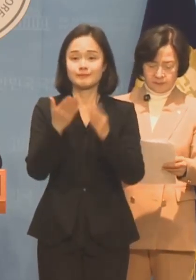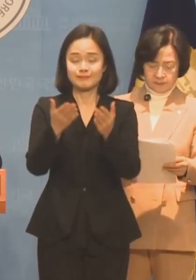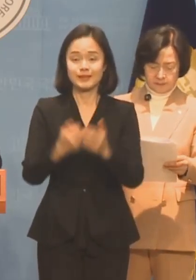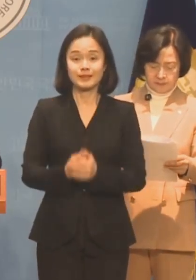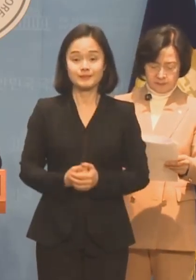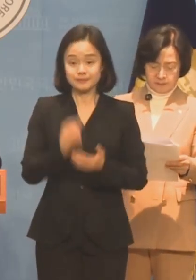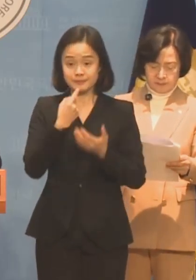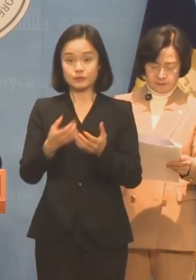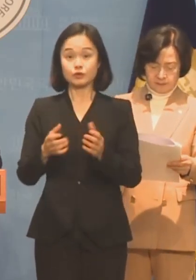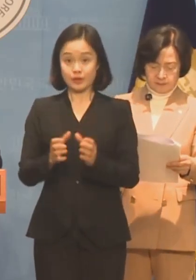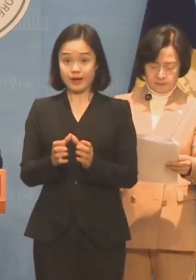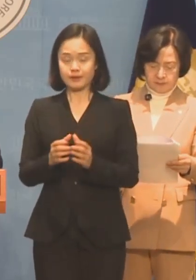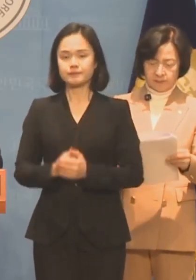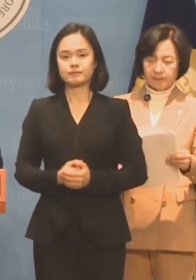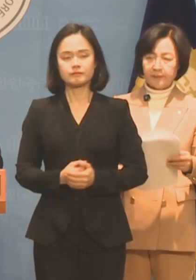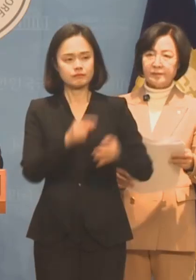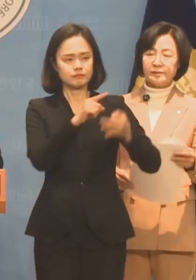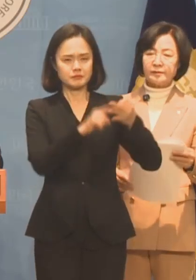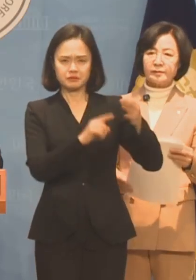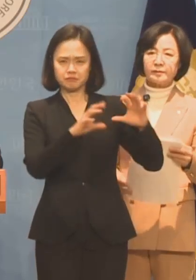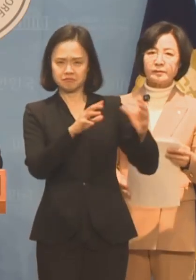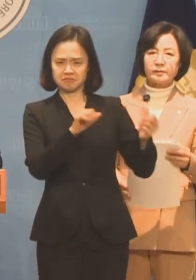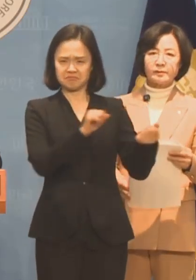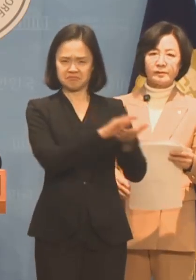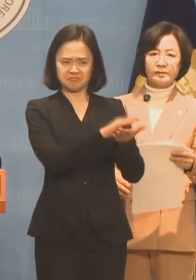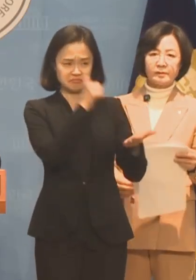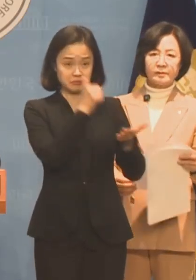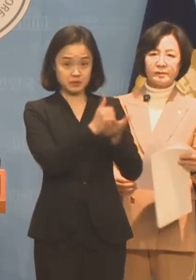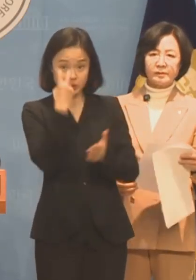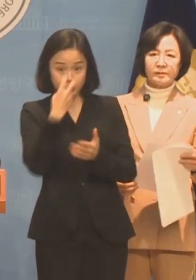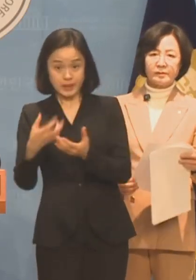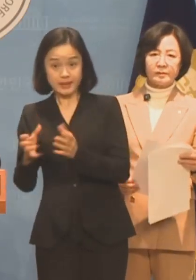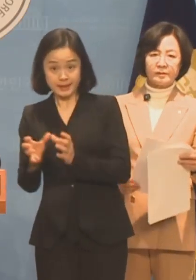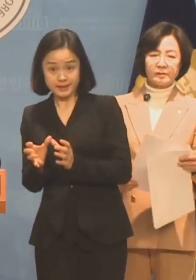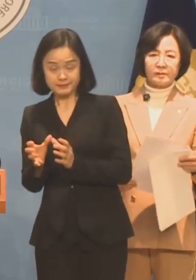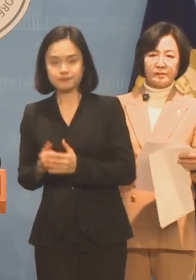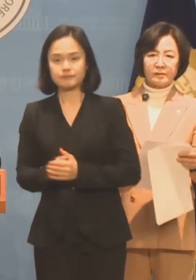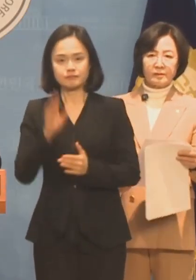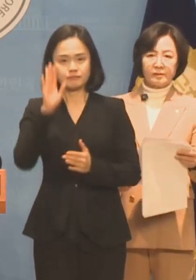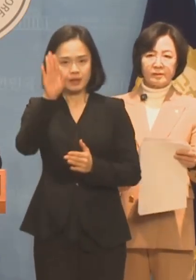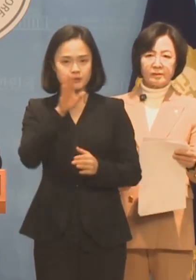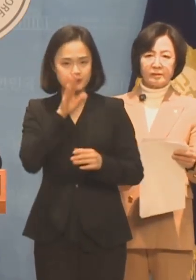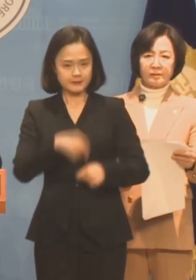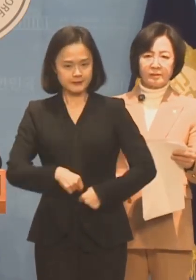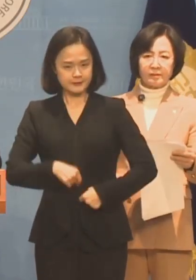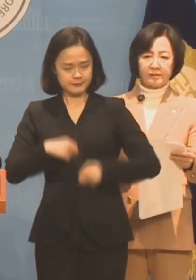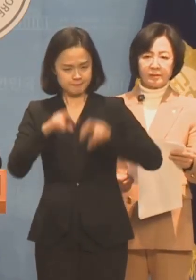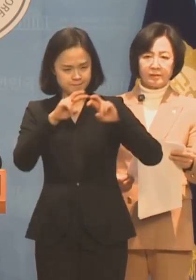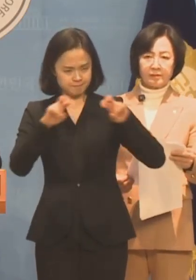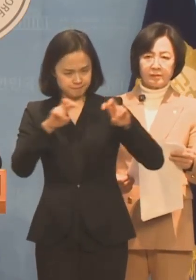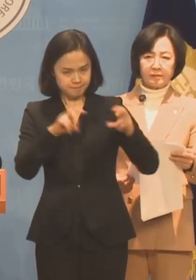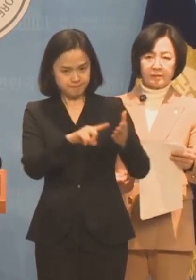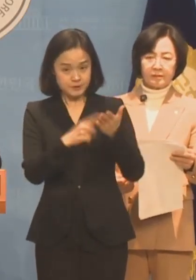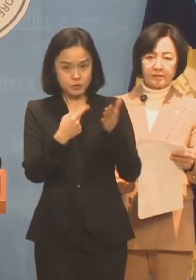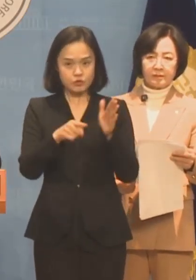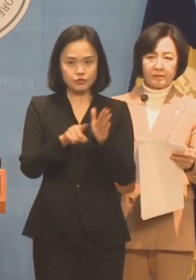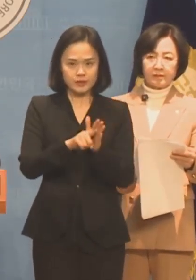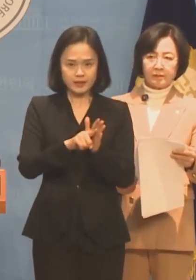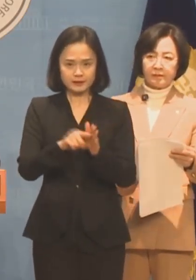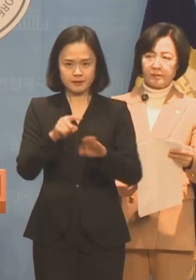더불어민주당 윤석열 내란 진상조사단은 앞으로도 진실을 밝히는 일에 한치의 흔들림도 없을